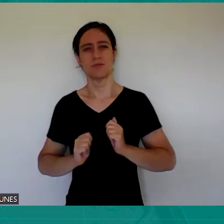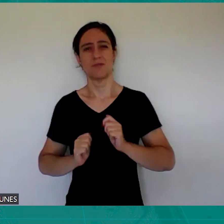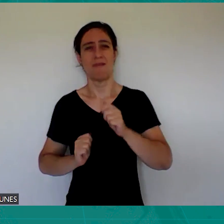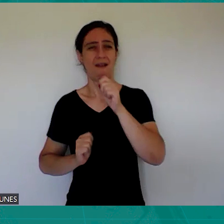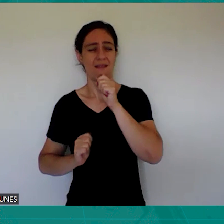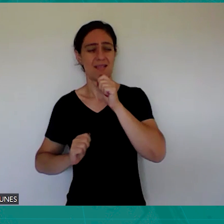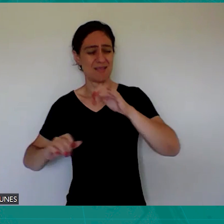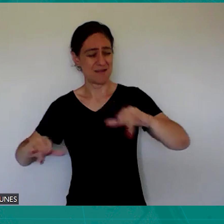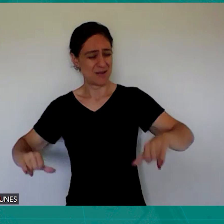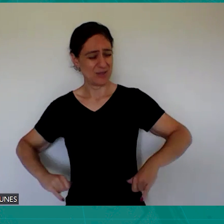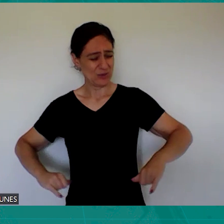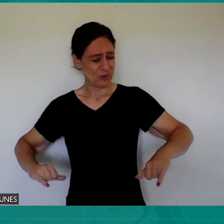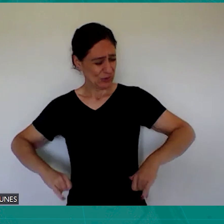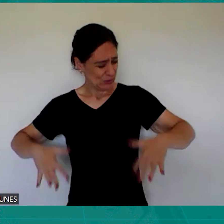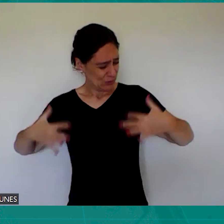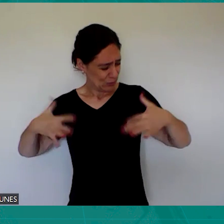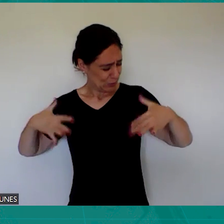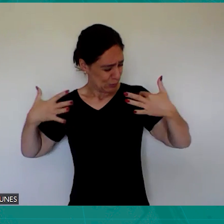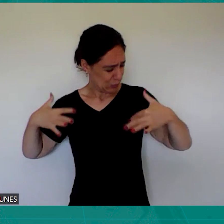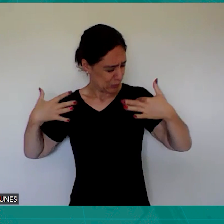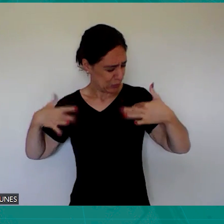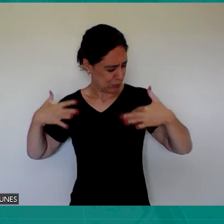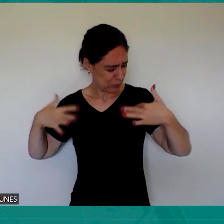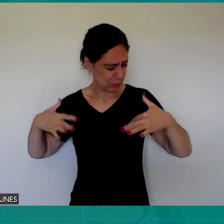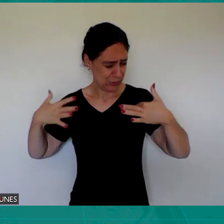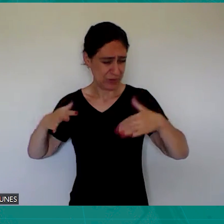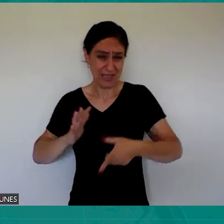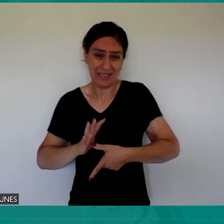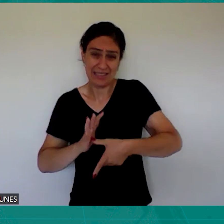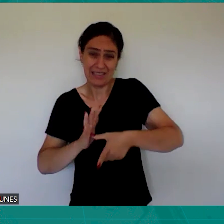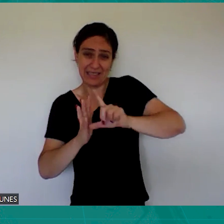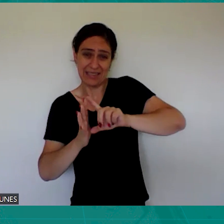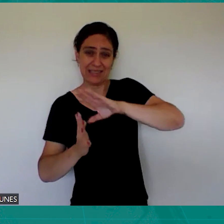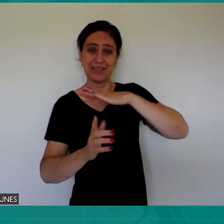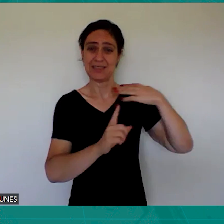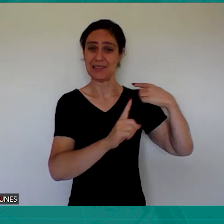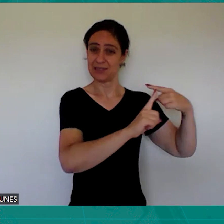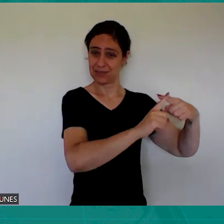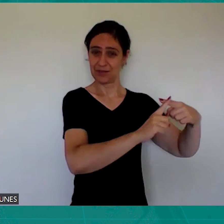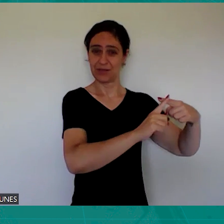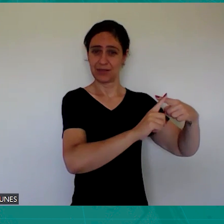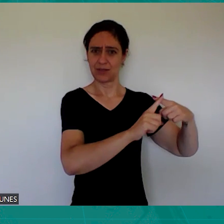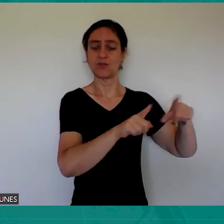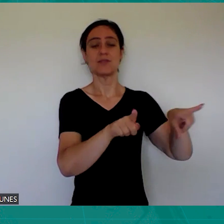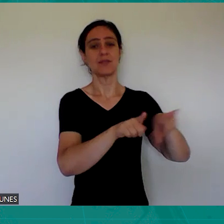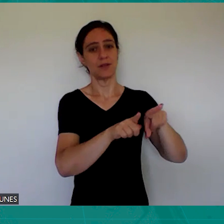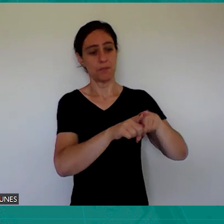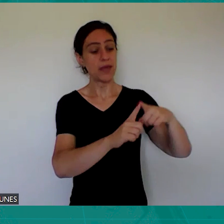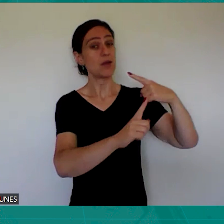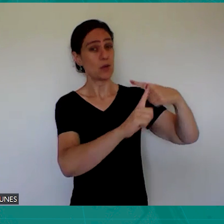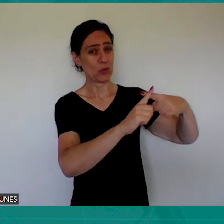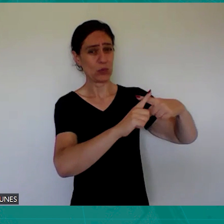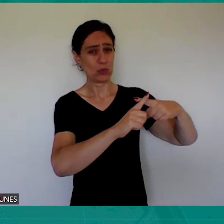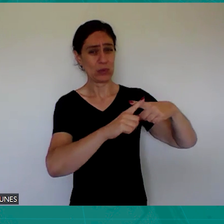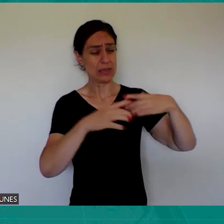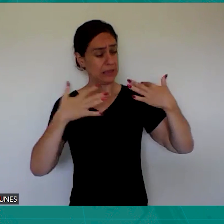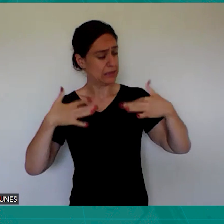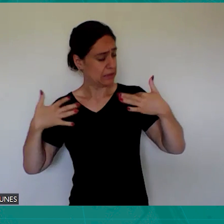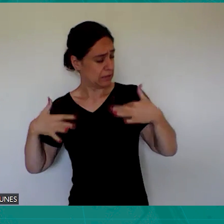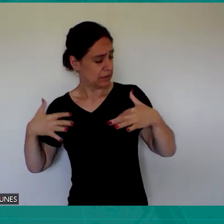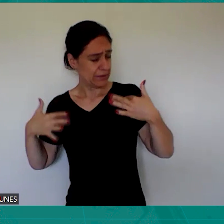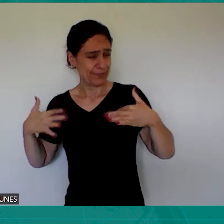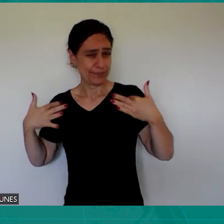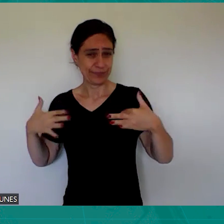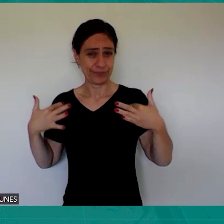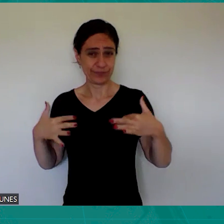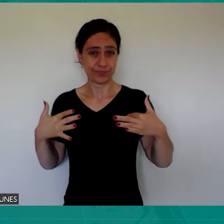sofrimentos antes da crucificação e também na crucificação, angústia. Tanto é que no